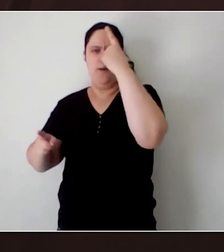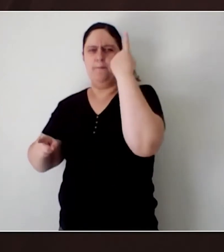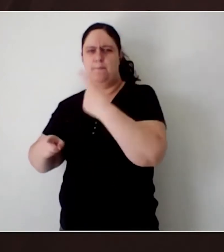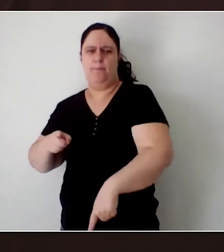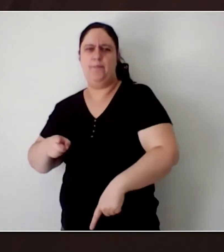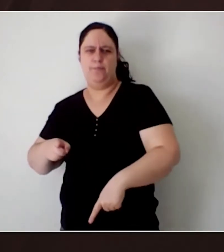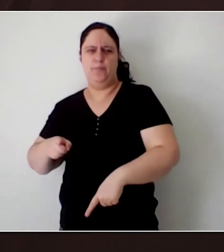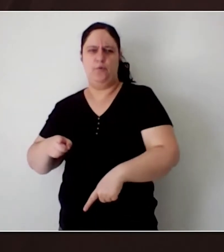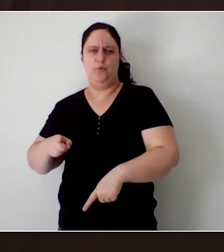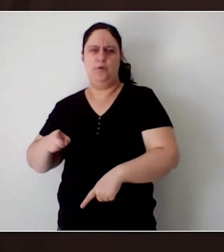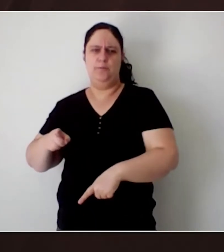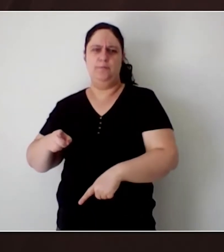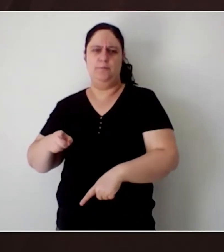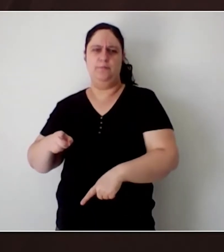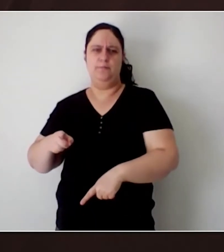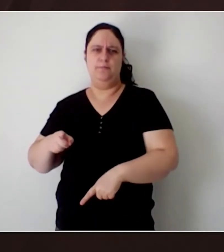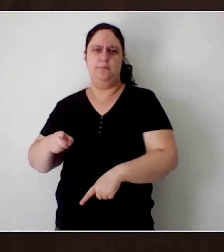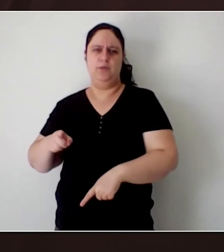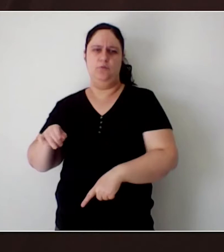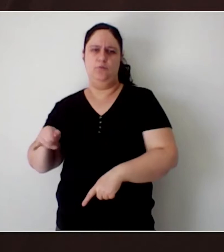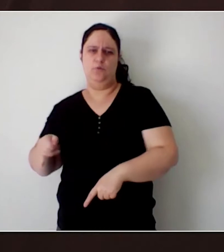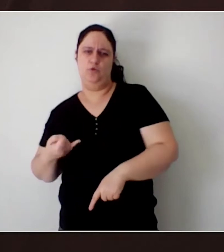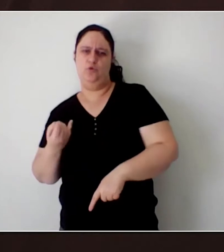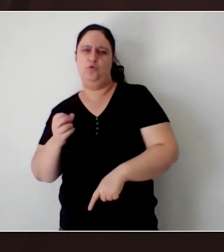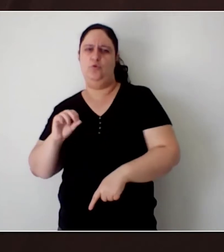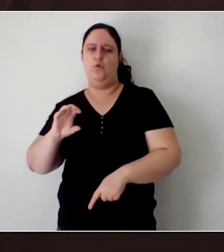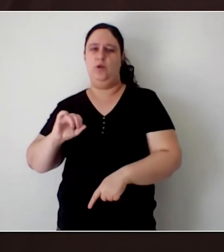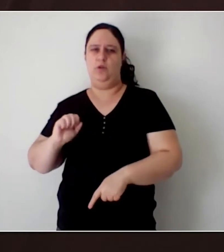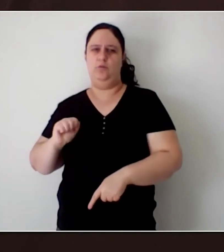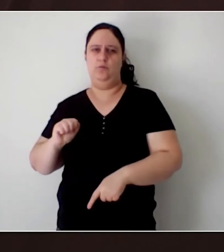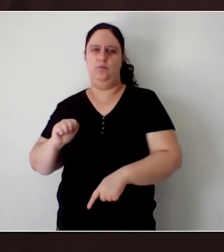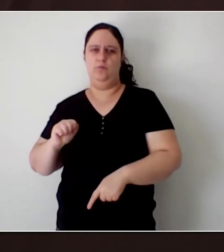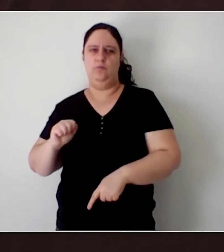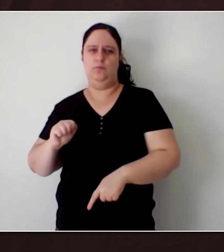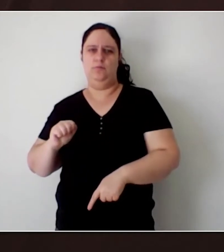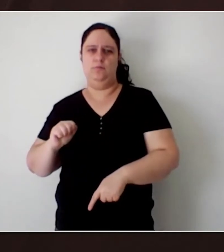Na verdade, deveria ser proibido plantar qualquer coisa no campo alheio, né?